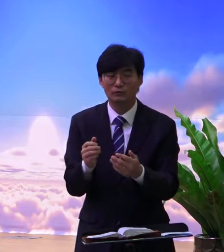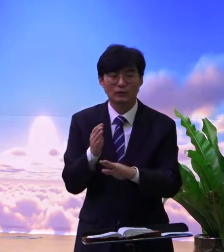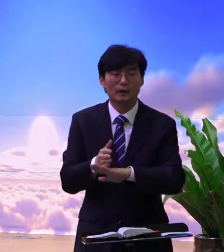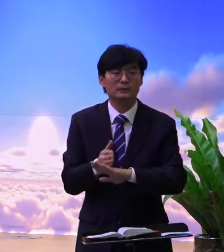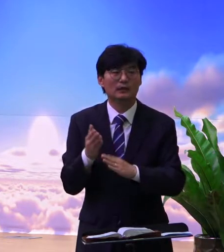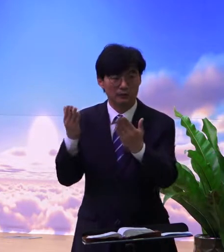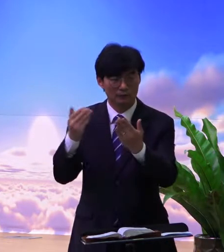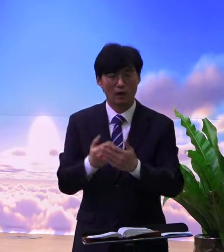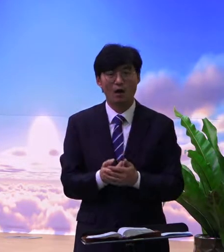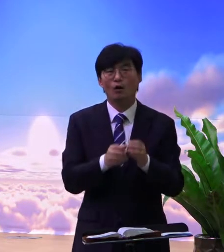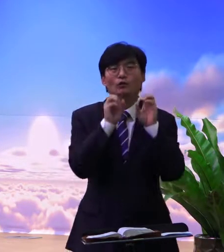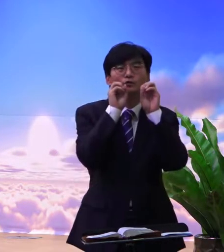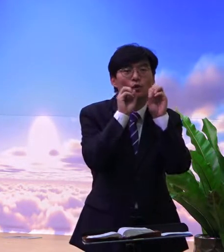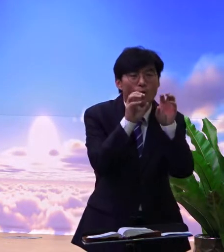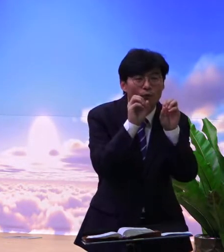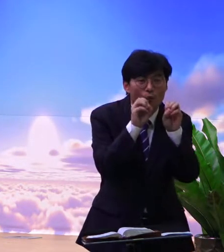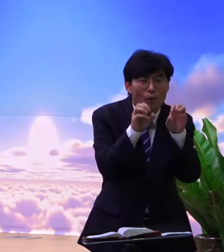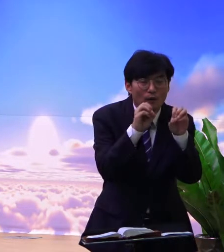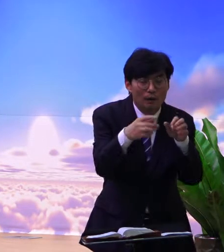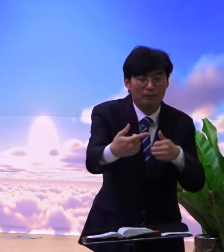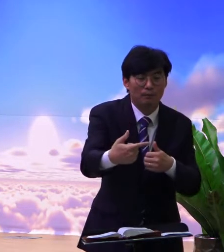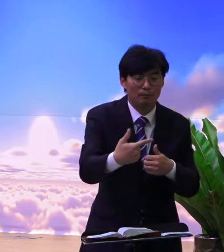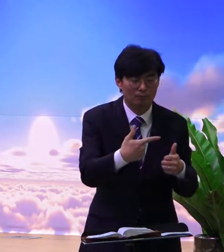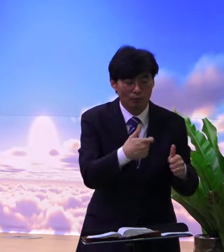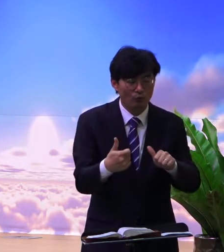전도하다가 총살 당함도 감사합니다.